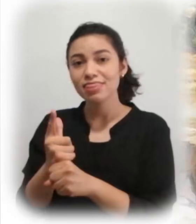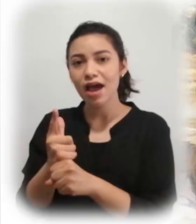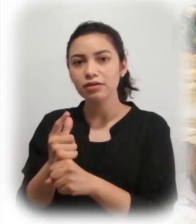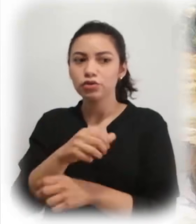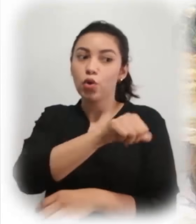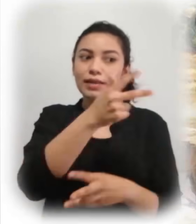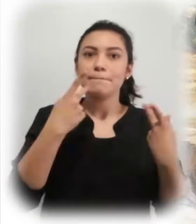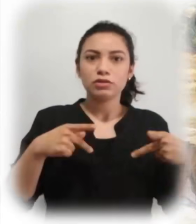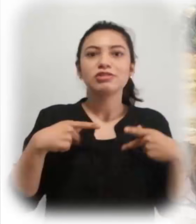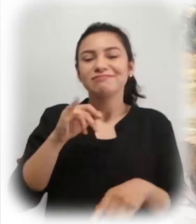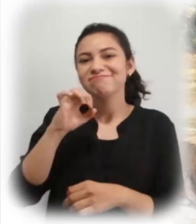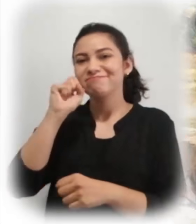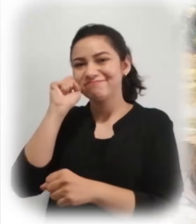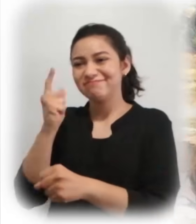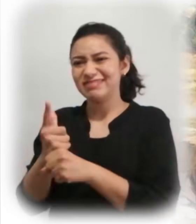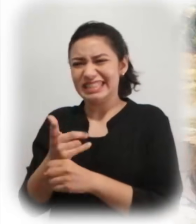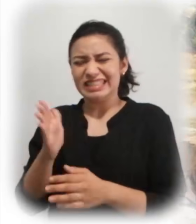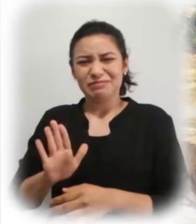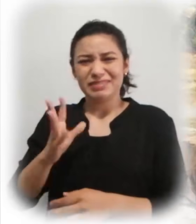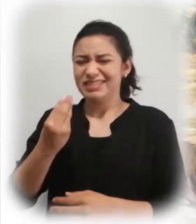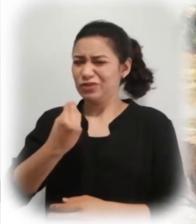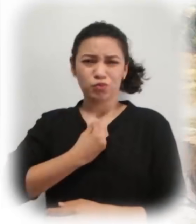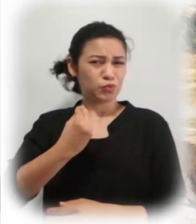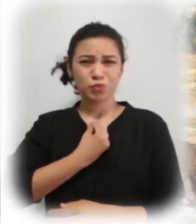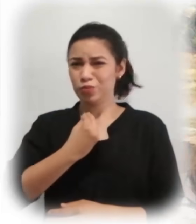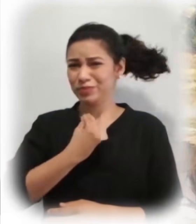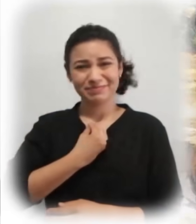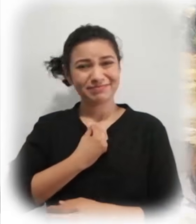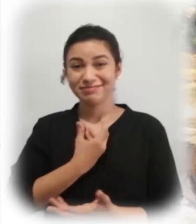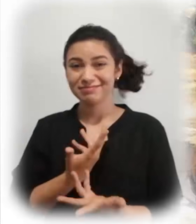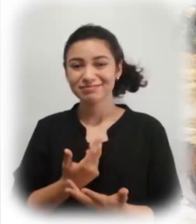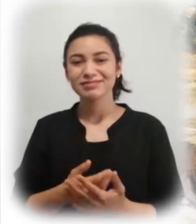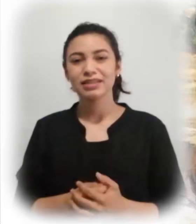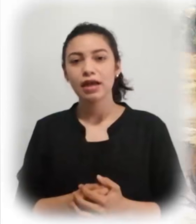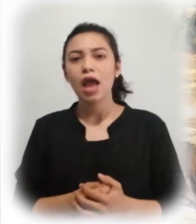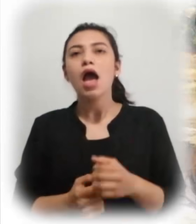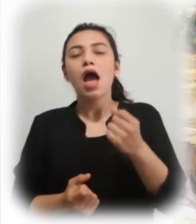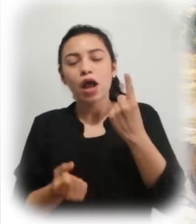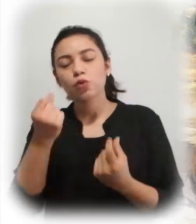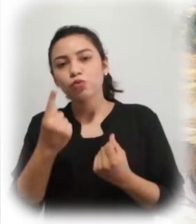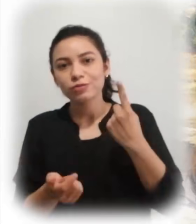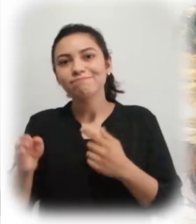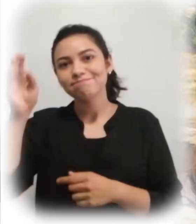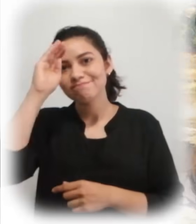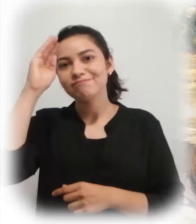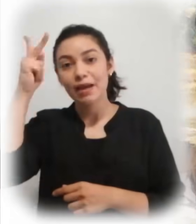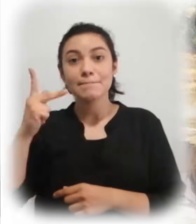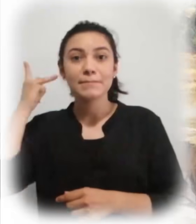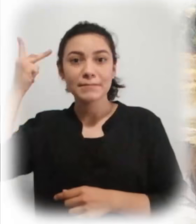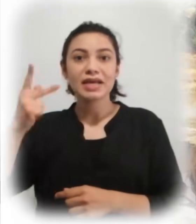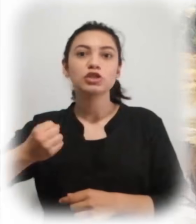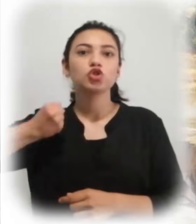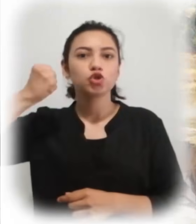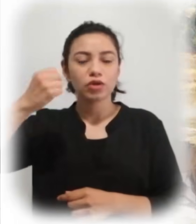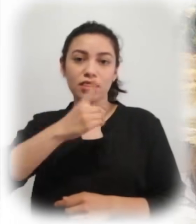soportar. Quizás por eso algunos hayan sugerido que el pastor debería tener olor a Cristo más que